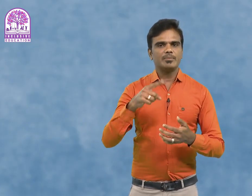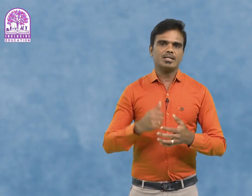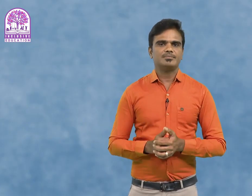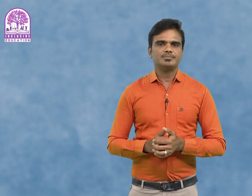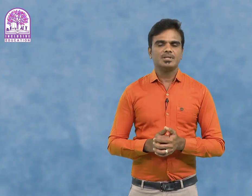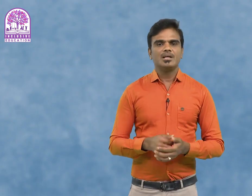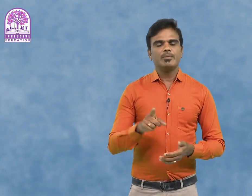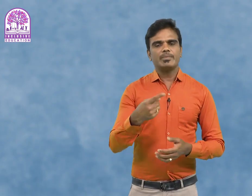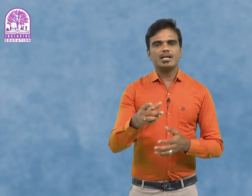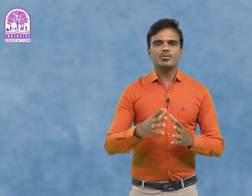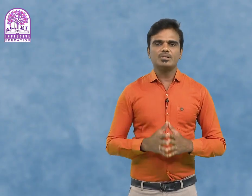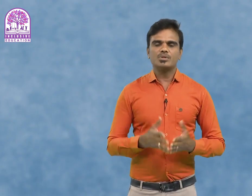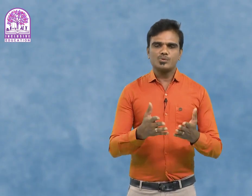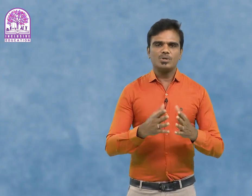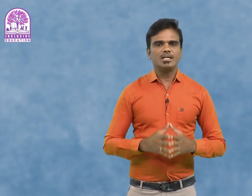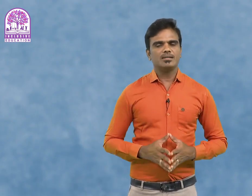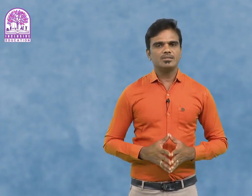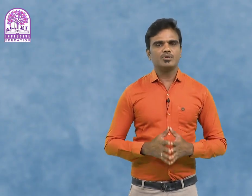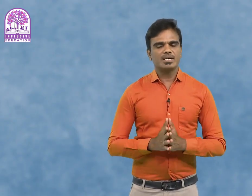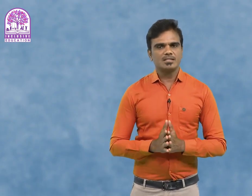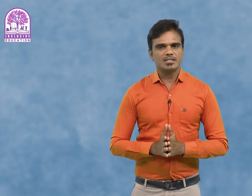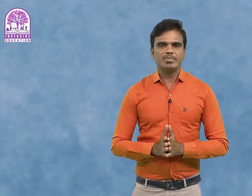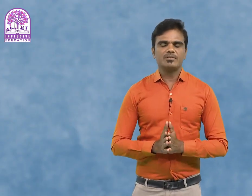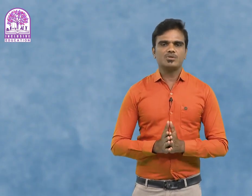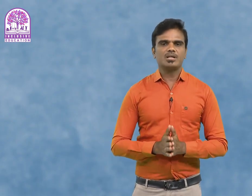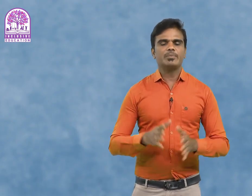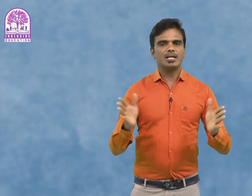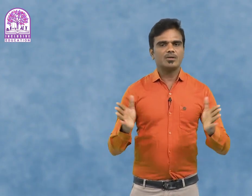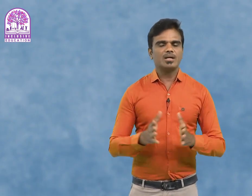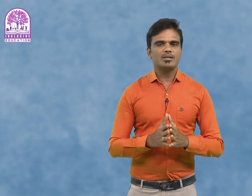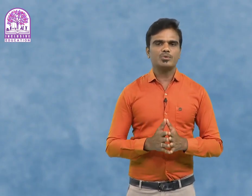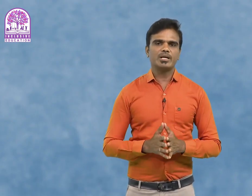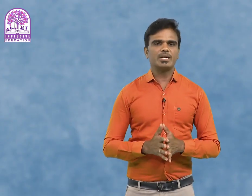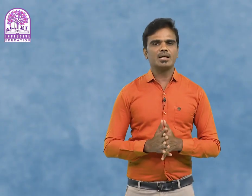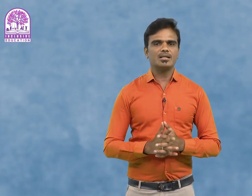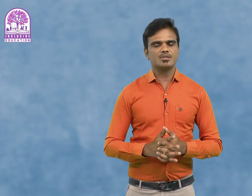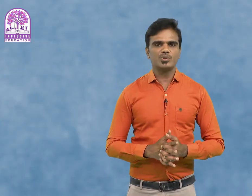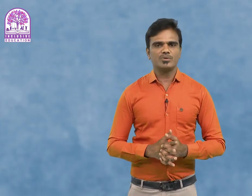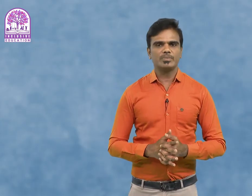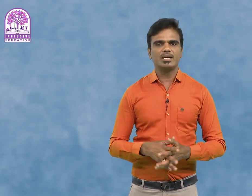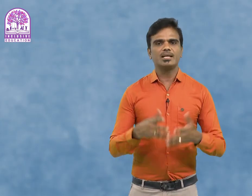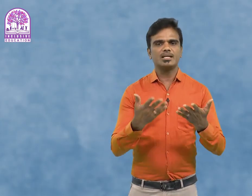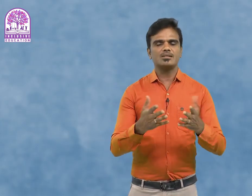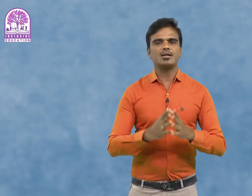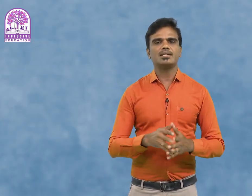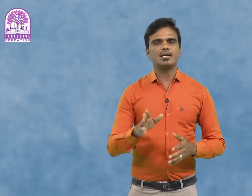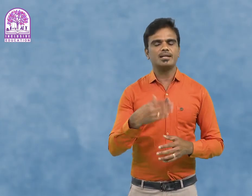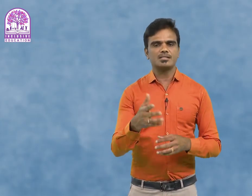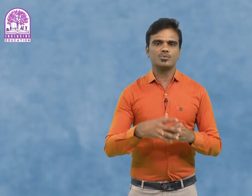பென். இப்போ மறுநாள் வந்து உங்கள் ஸ்கூலில் ஏதாவது ஒரு ஃபங்க்ஷன் இருக்குது அப்படின்னா வச்சுக்கோங்களேன், இப்போ எல்லோரும் ஒரே மாதிரி கலர் ட்ரெஸ் போட்டுணும் அப்படின்னா நீங்கள் என்ன செய்யலாம், அந்த கலர் ட்ரெஸ்ஸை